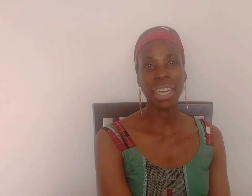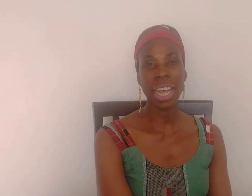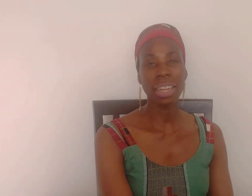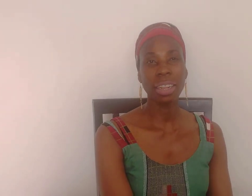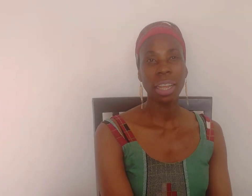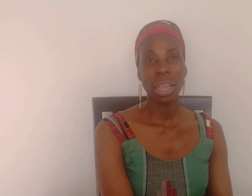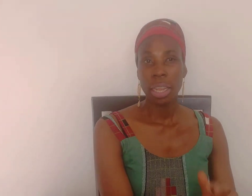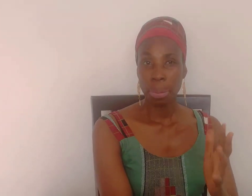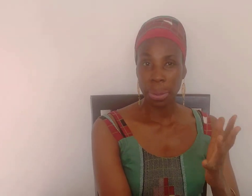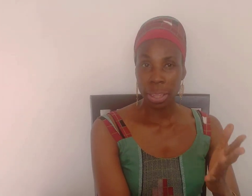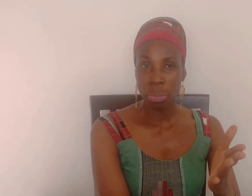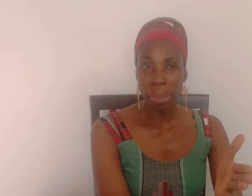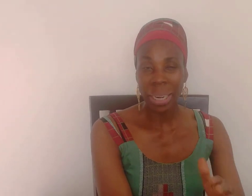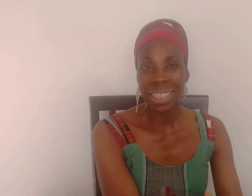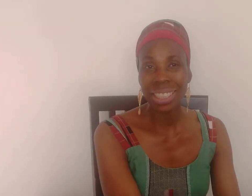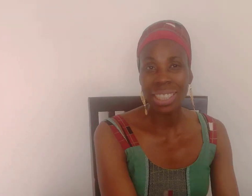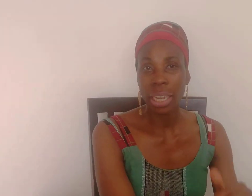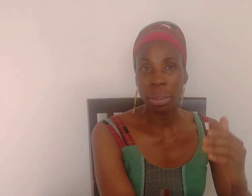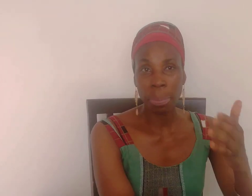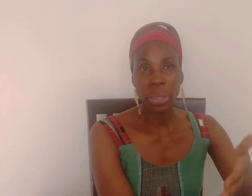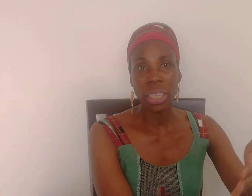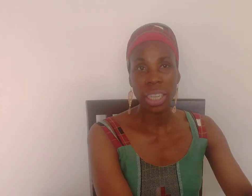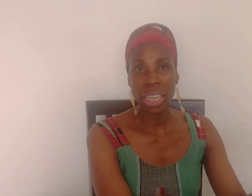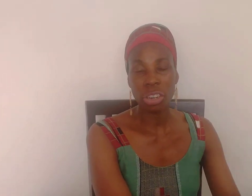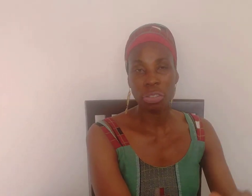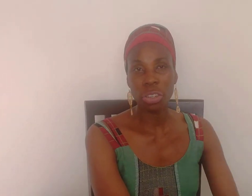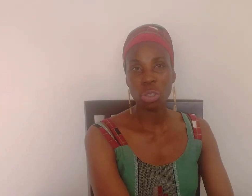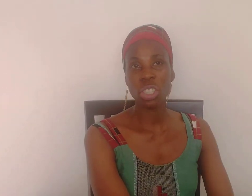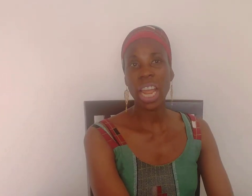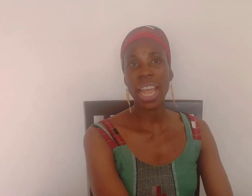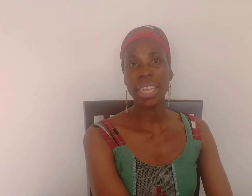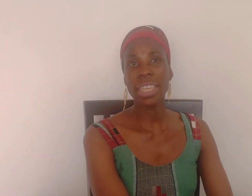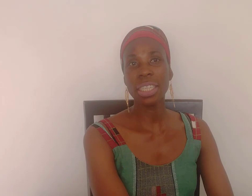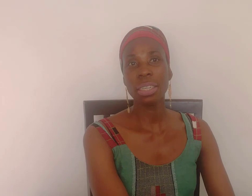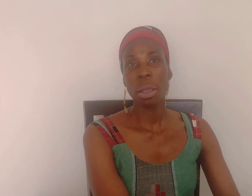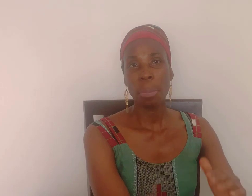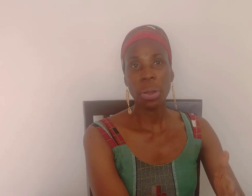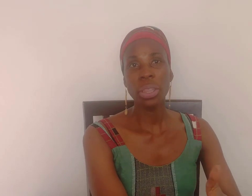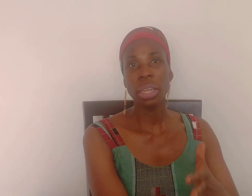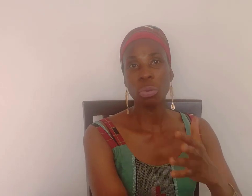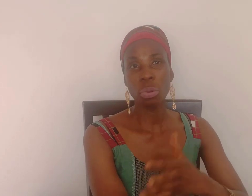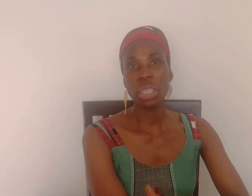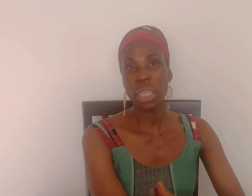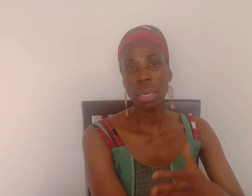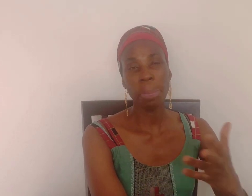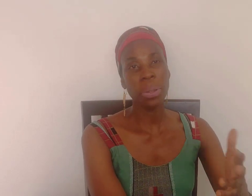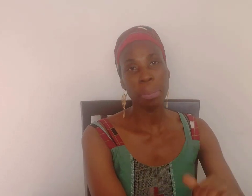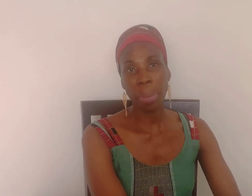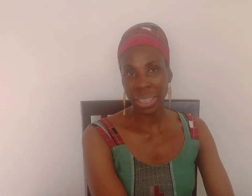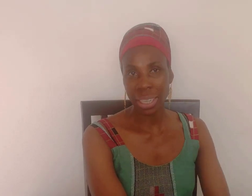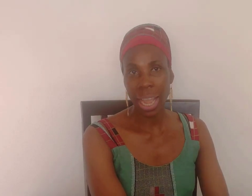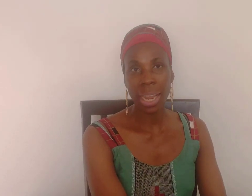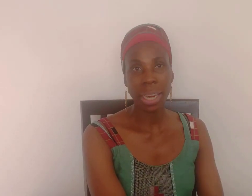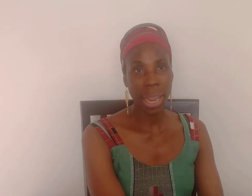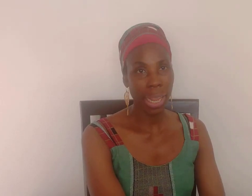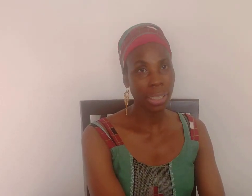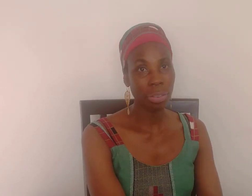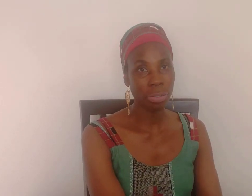canal. E pedimos a partir de já que podem deixar os vossos likes, podem curtir e podem partilhar este